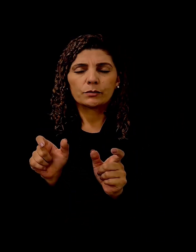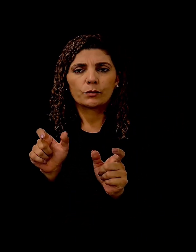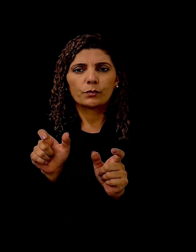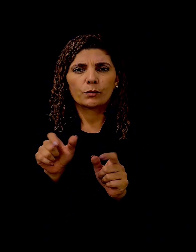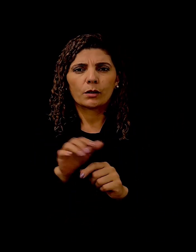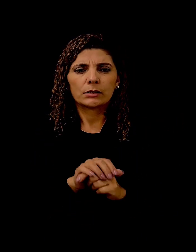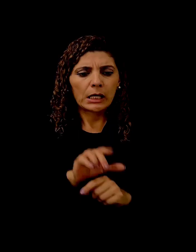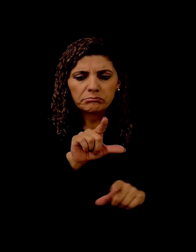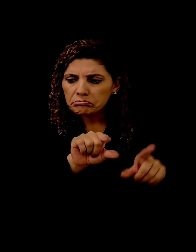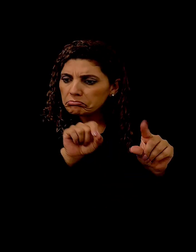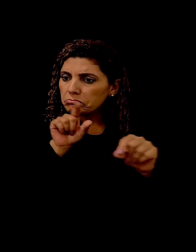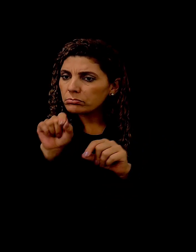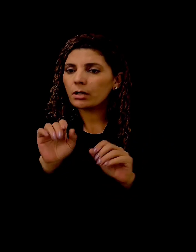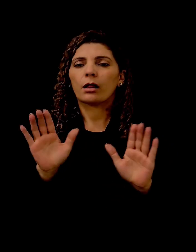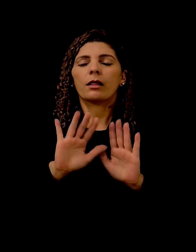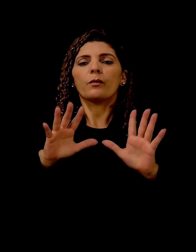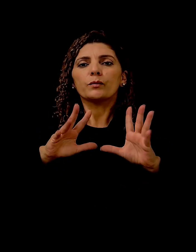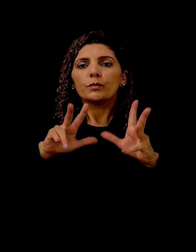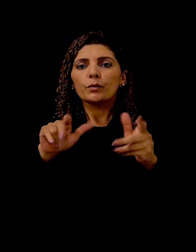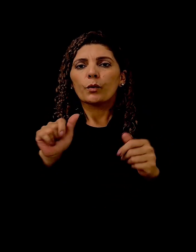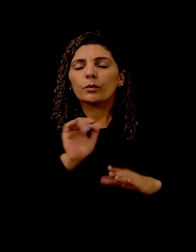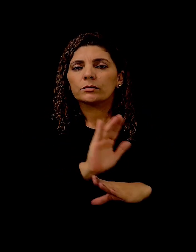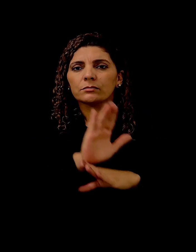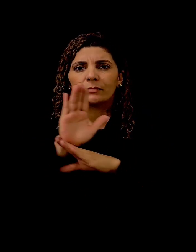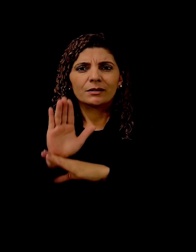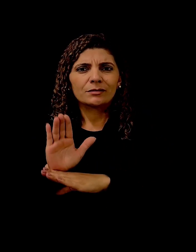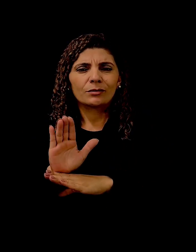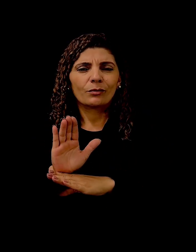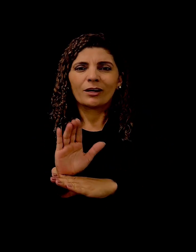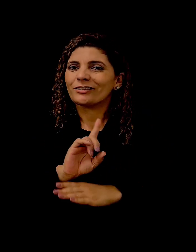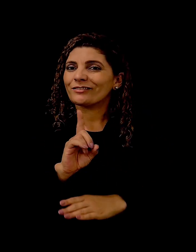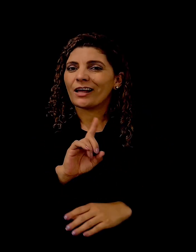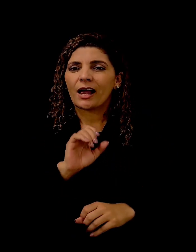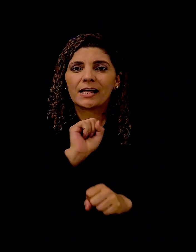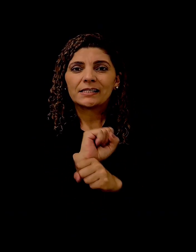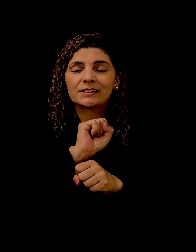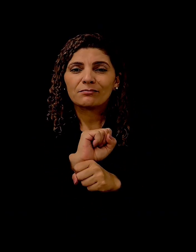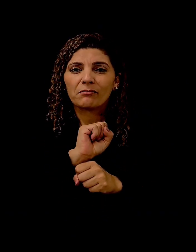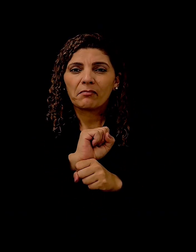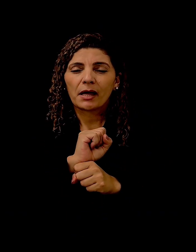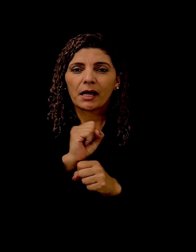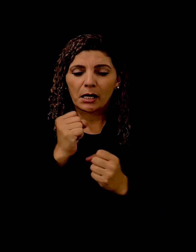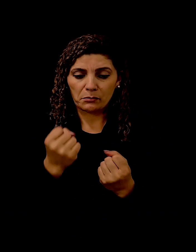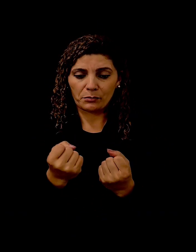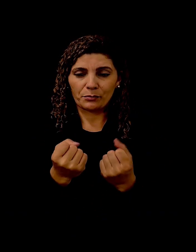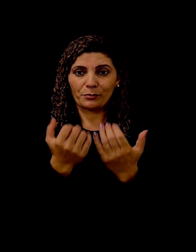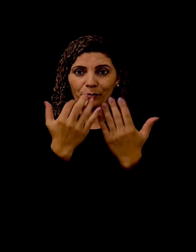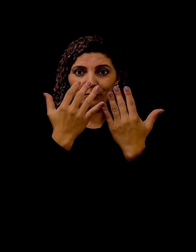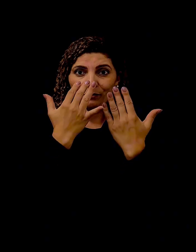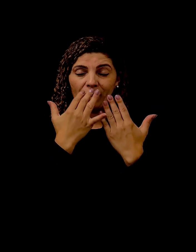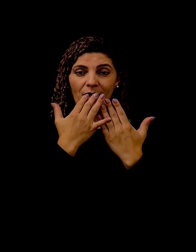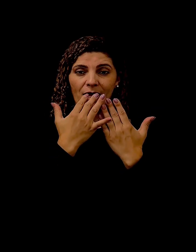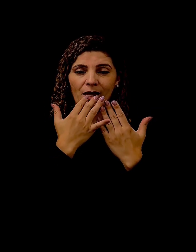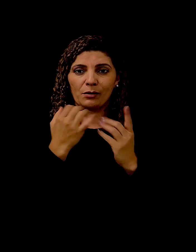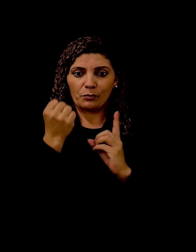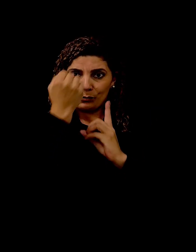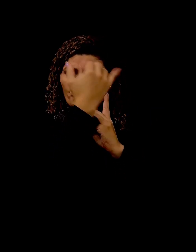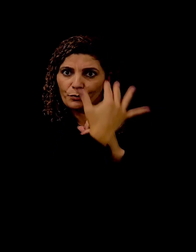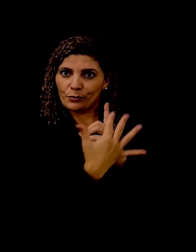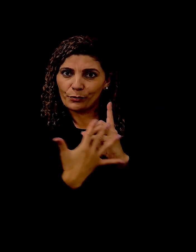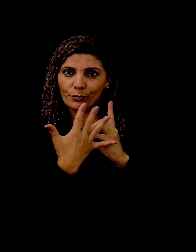sem esperar o troco, sem esperar o louvor das outras